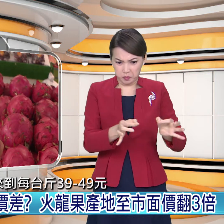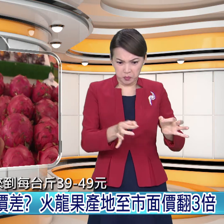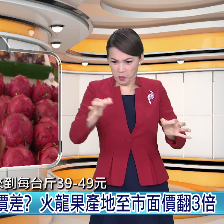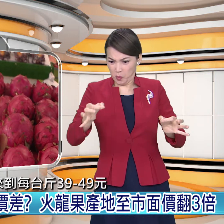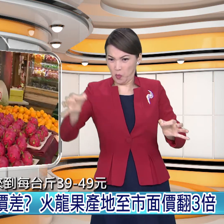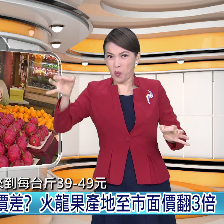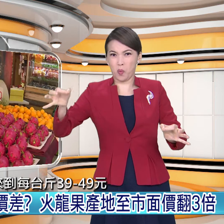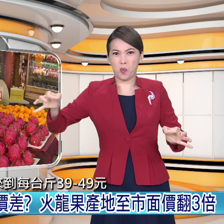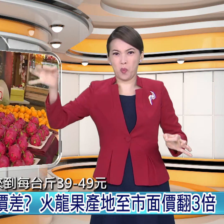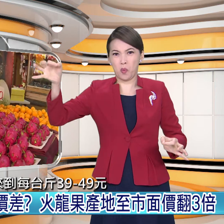斤